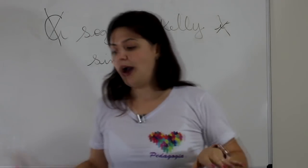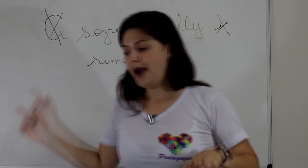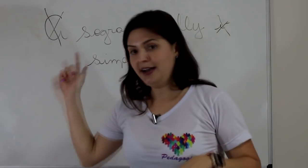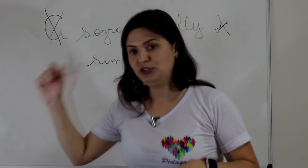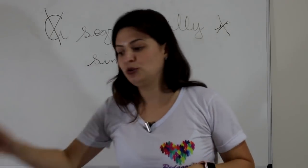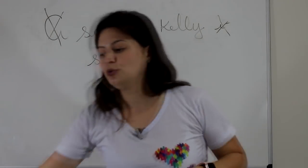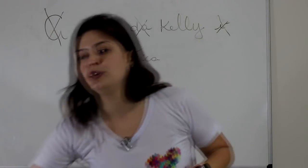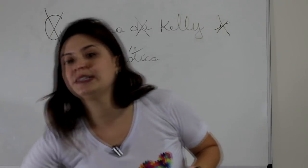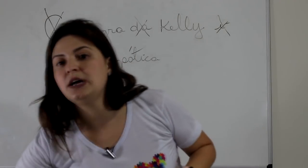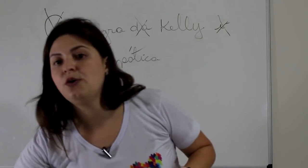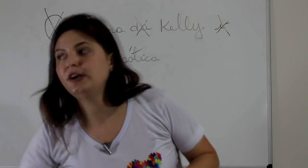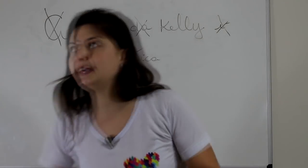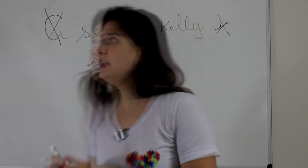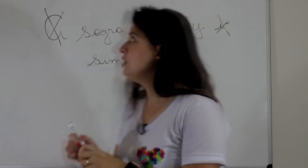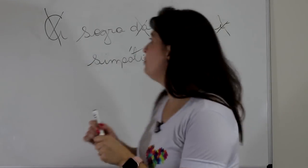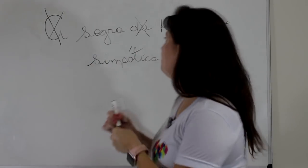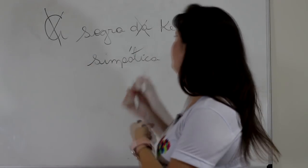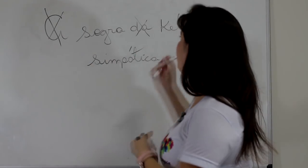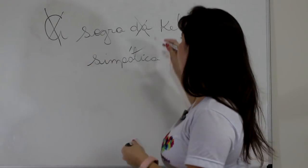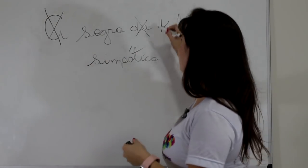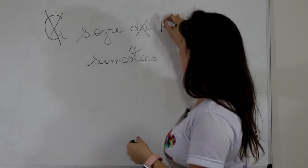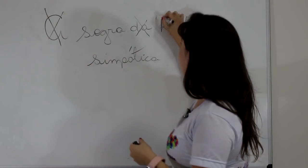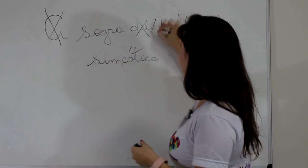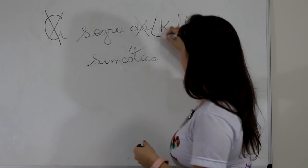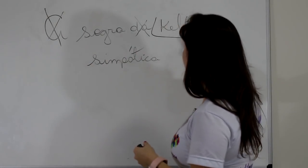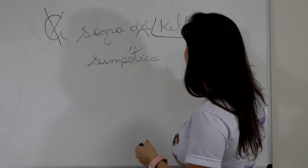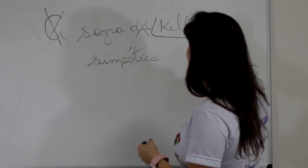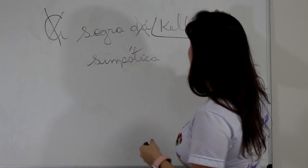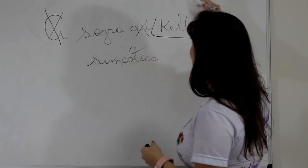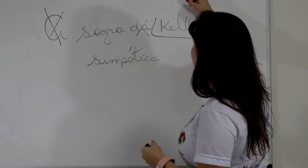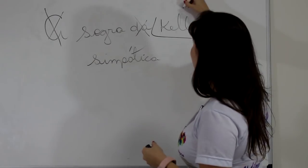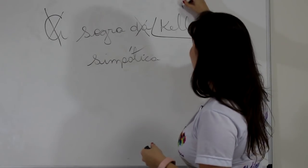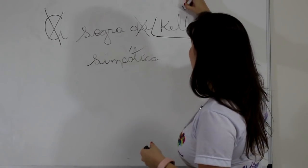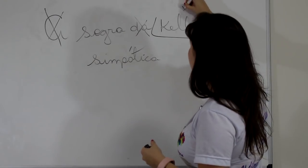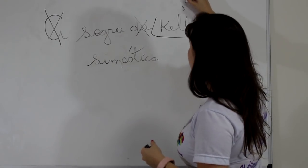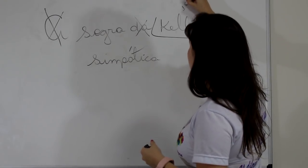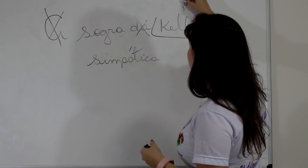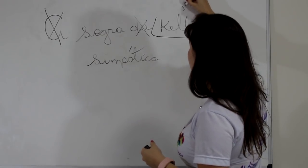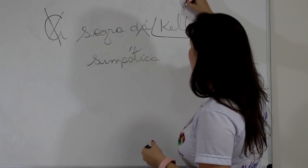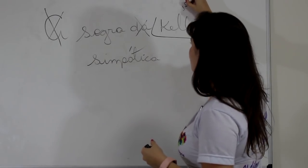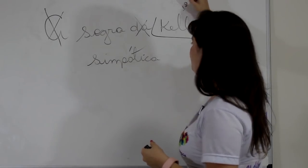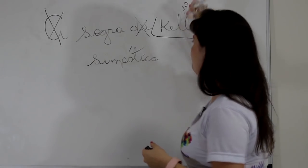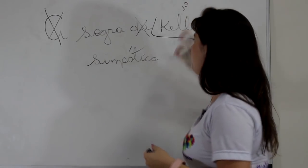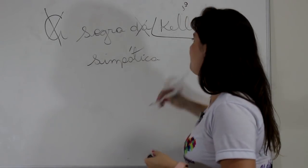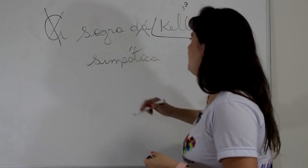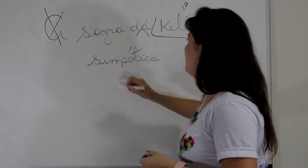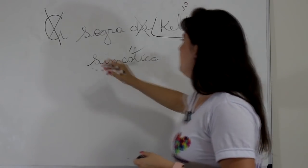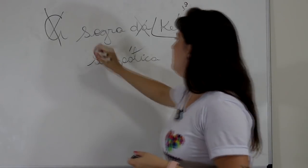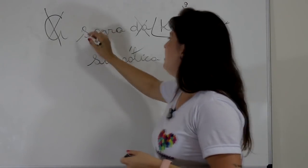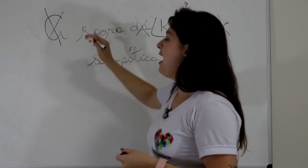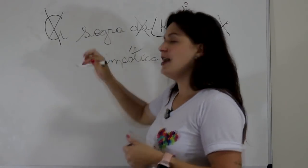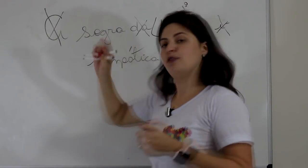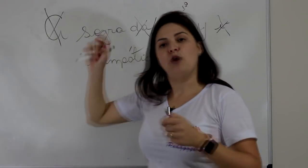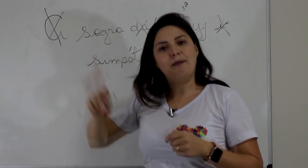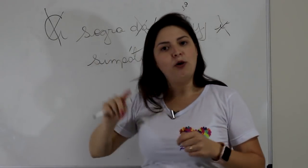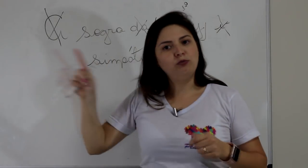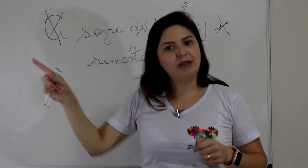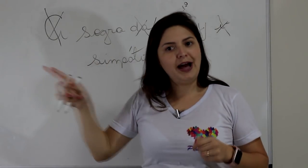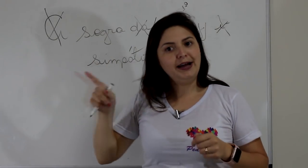a estrutura, essa ordem aqui, como que vai ficar? Kelly primeiro, aí eu vou apontar,